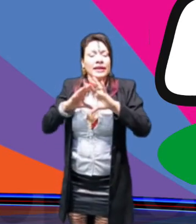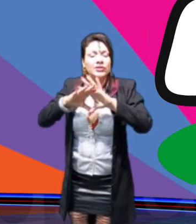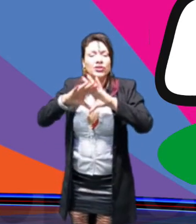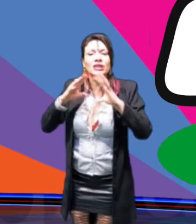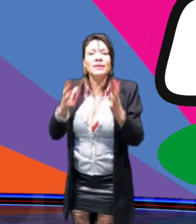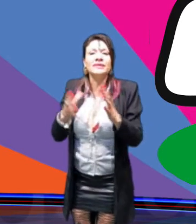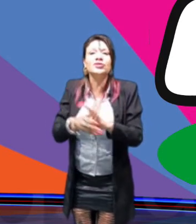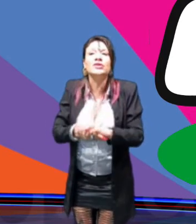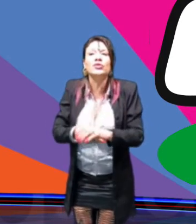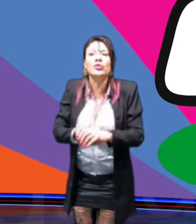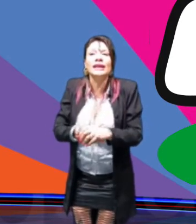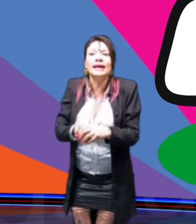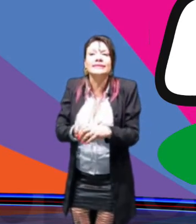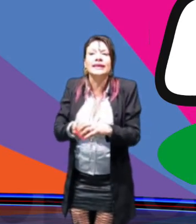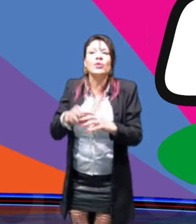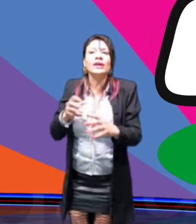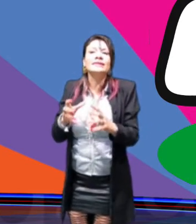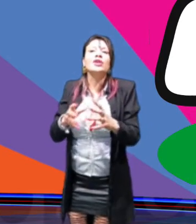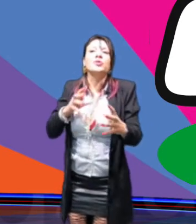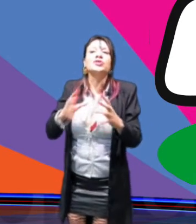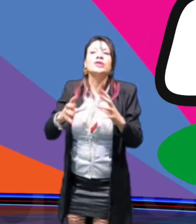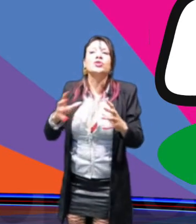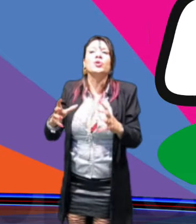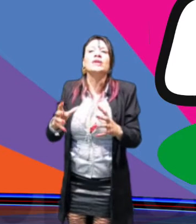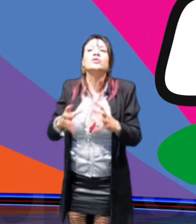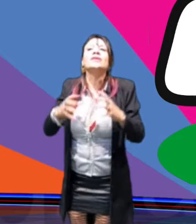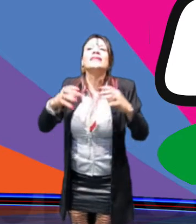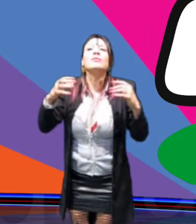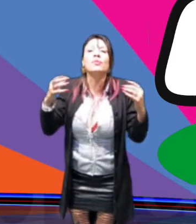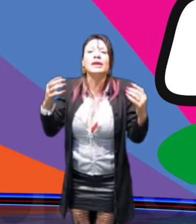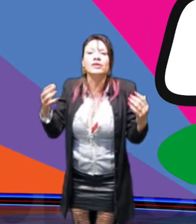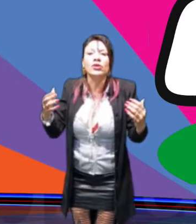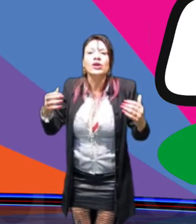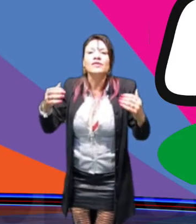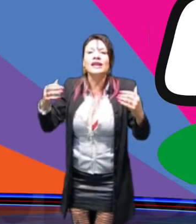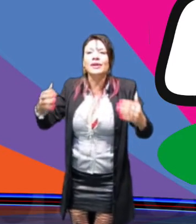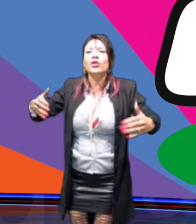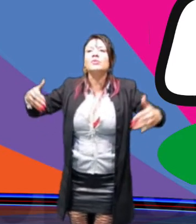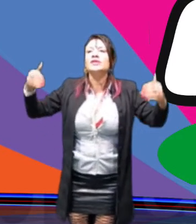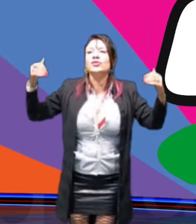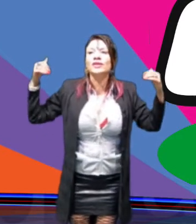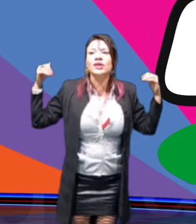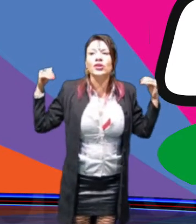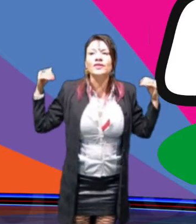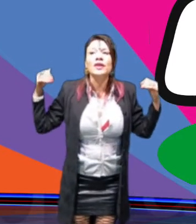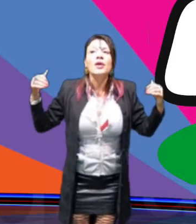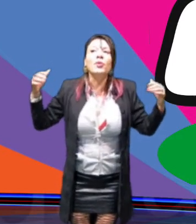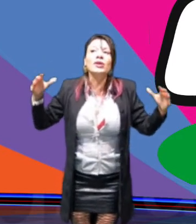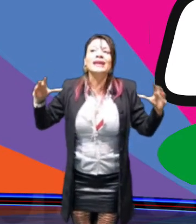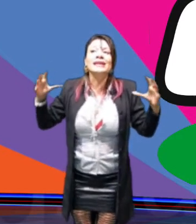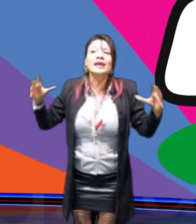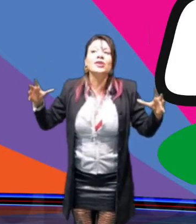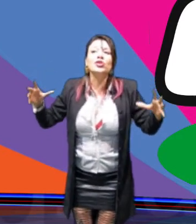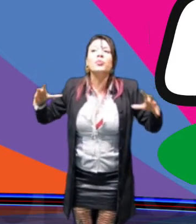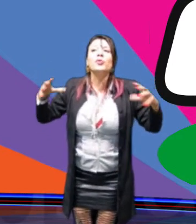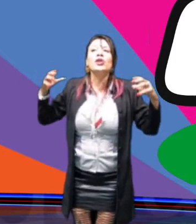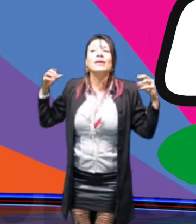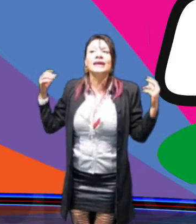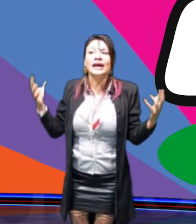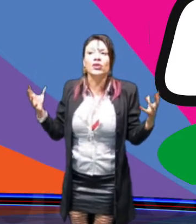Él sostiene más entonces que esto no alcanza, que no alcanzan los procesos que se estuvieron haciendo hasta el momento de la mano con ministros anteriores, porque en realidad no